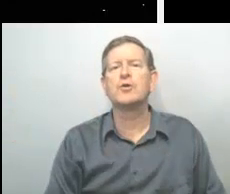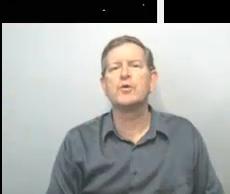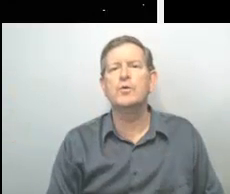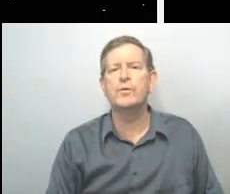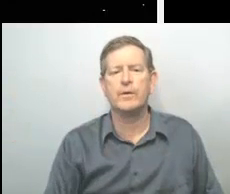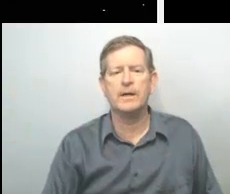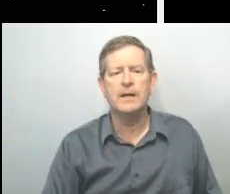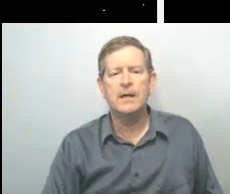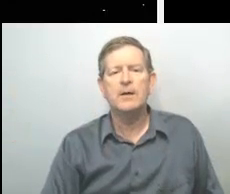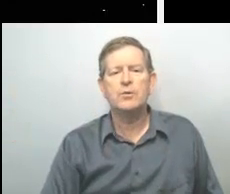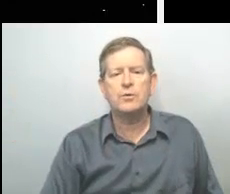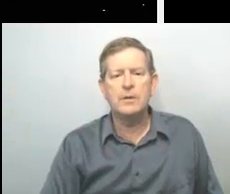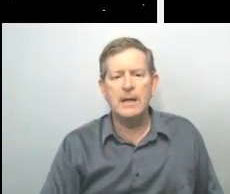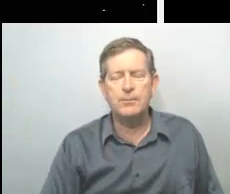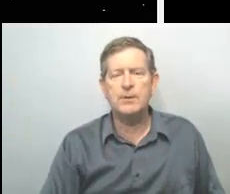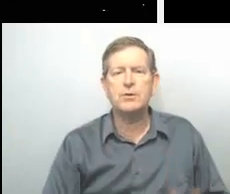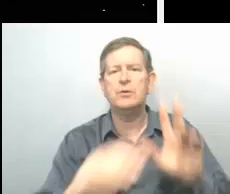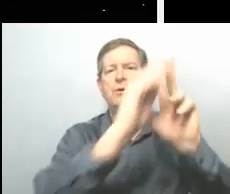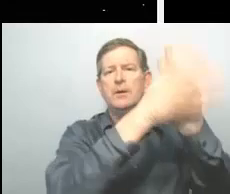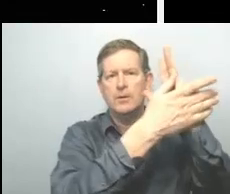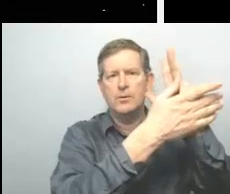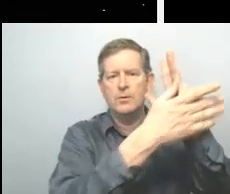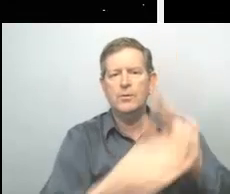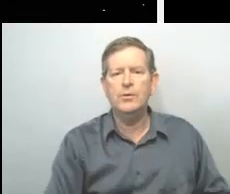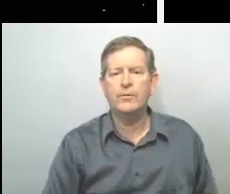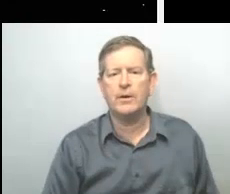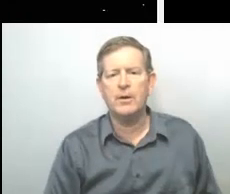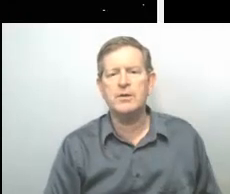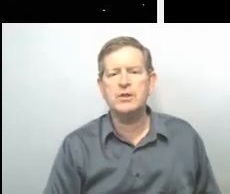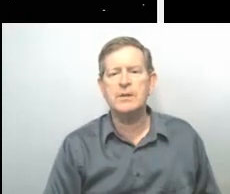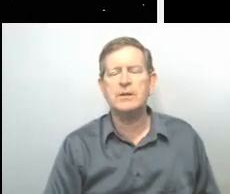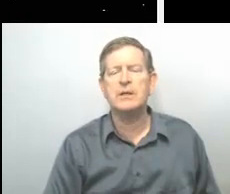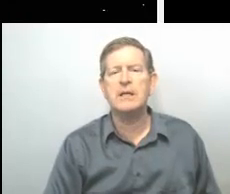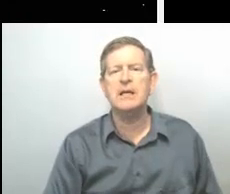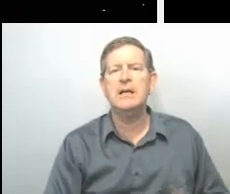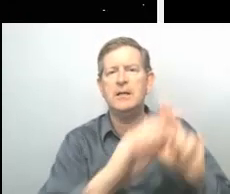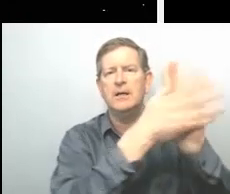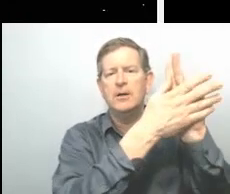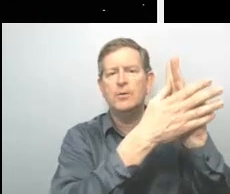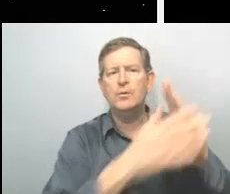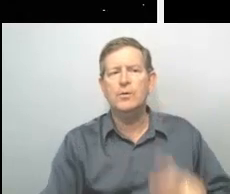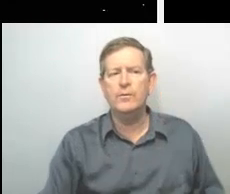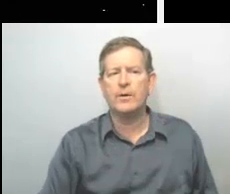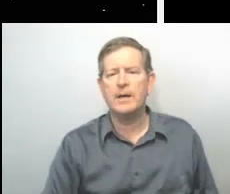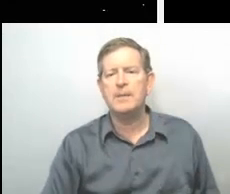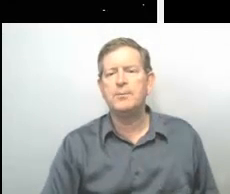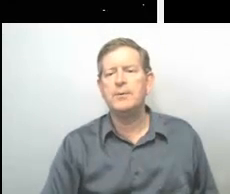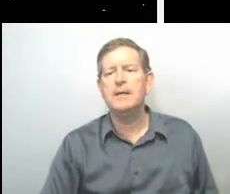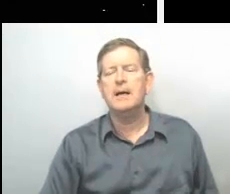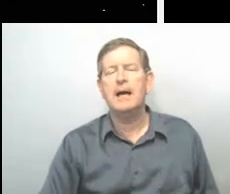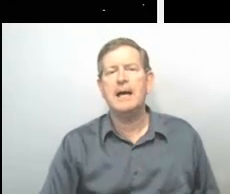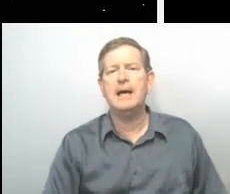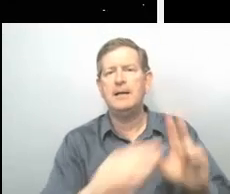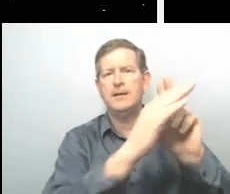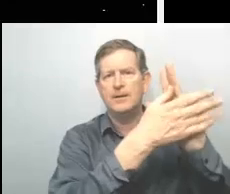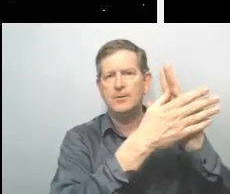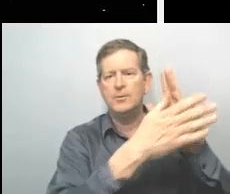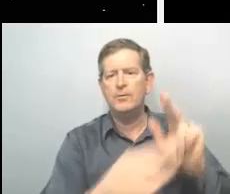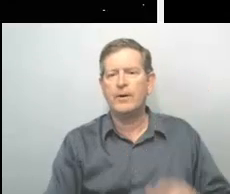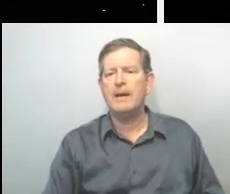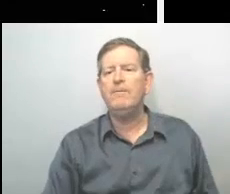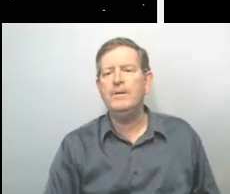faire j'ouvre. Et puis tu ouvres. Ensuite, il ouvre. Et puis